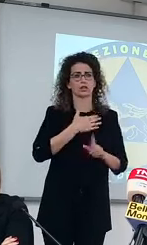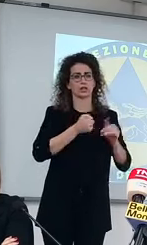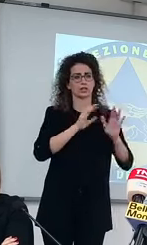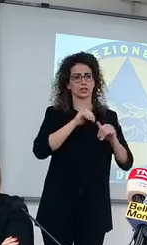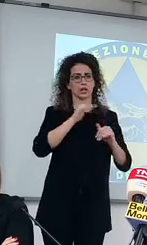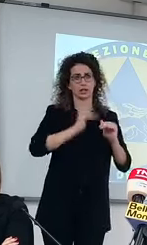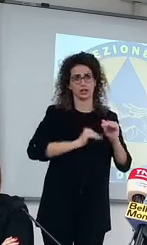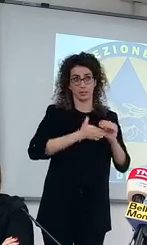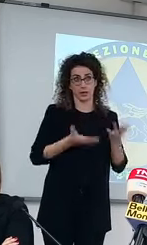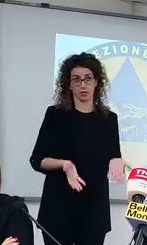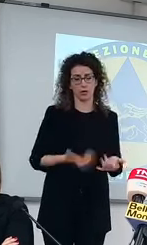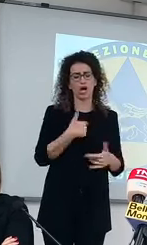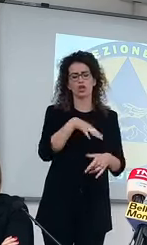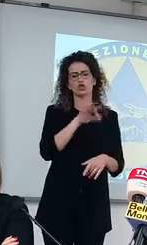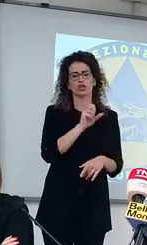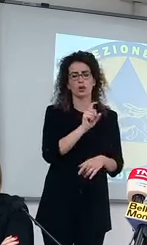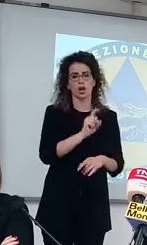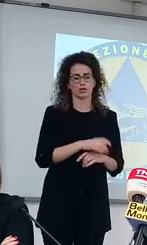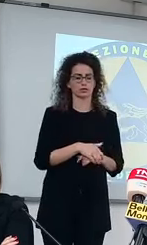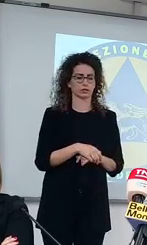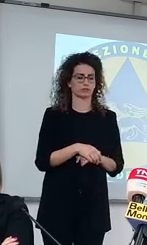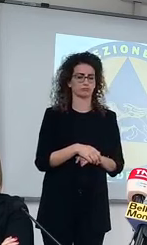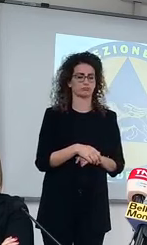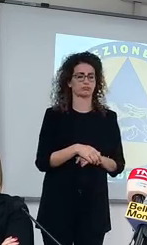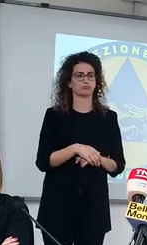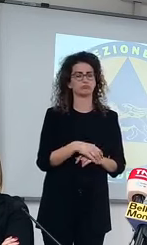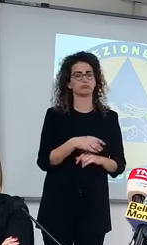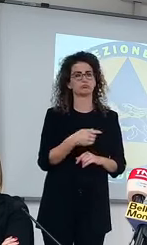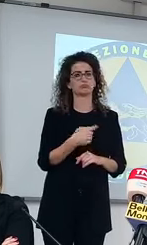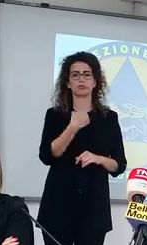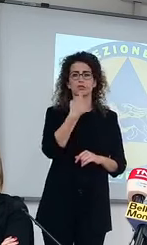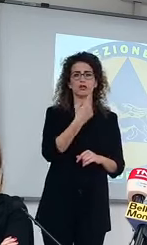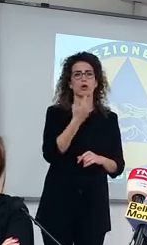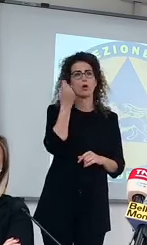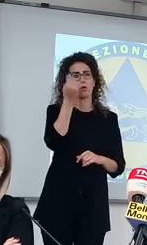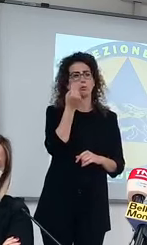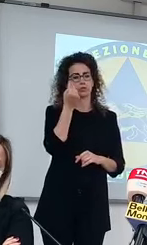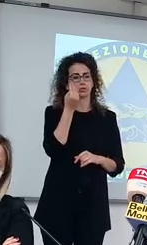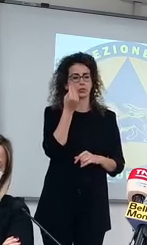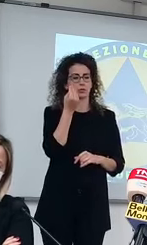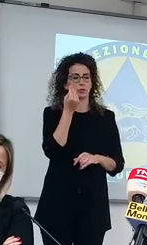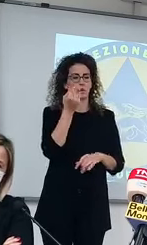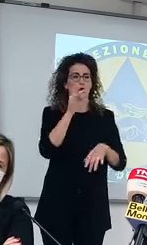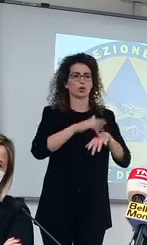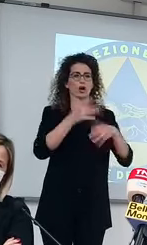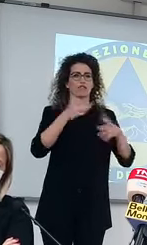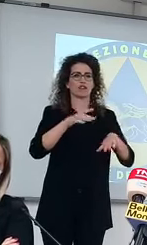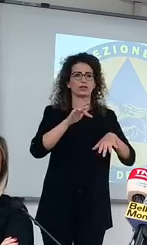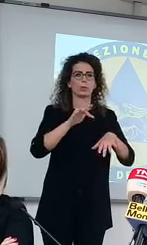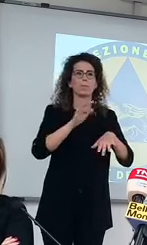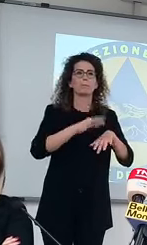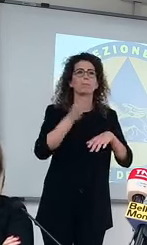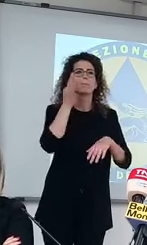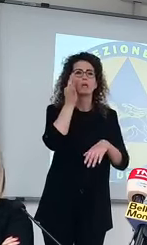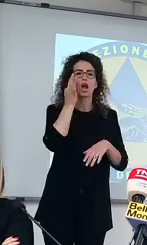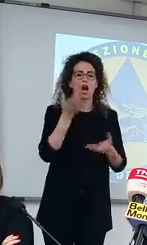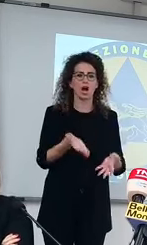anni. Ed esprimeva un suo parere sulla sua pelle, dice adesso dovrei fare un altro vaccino, invece